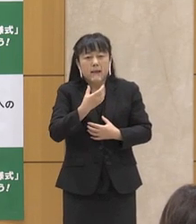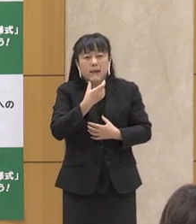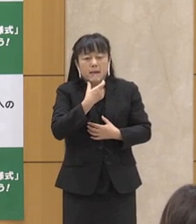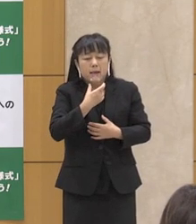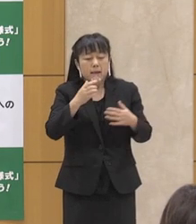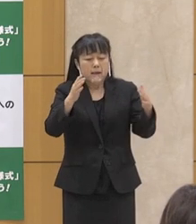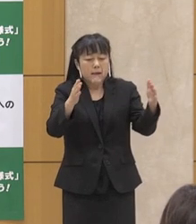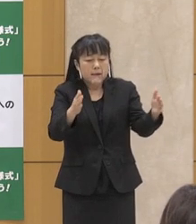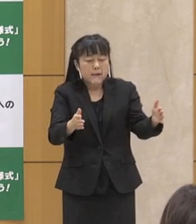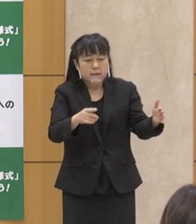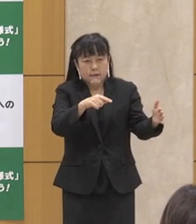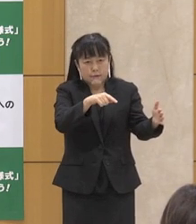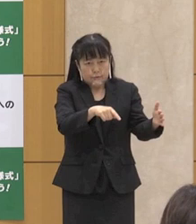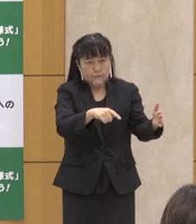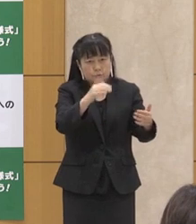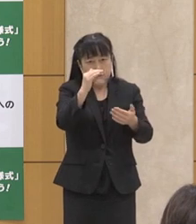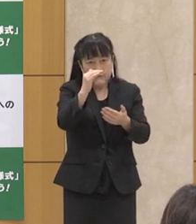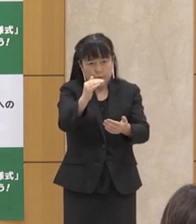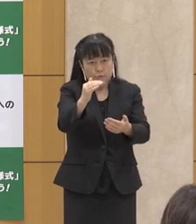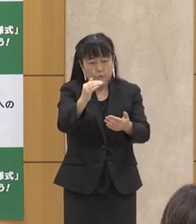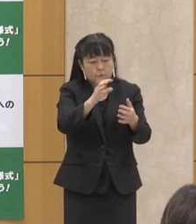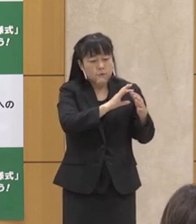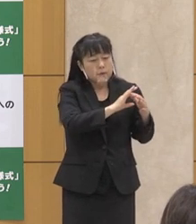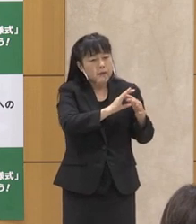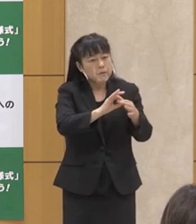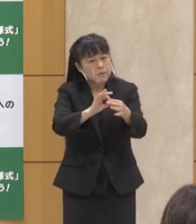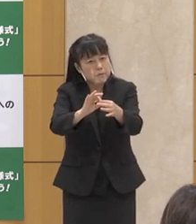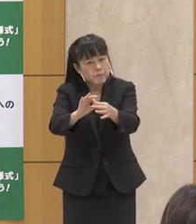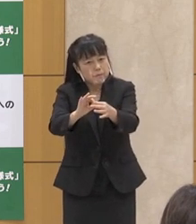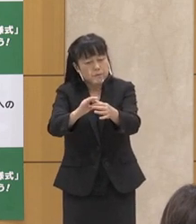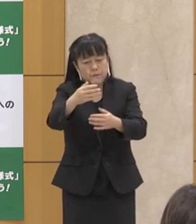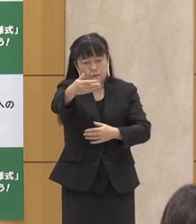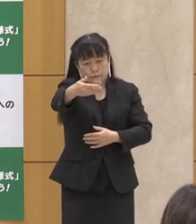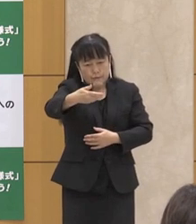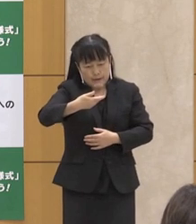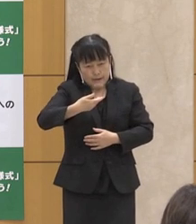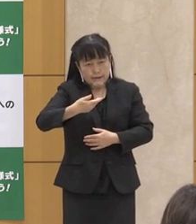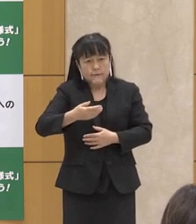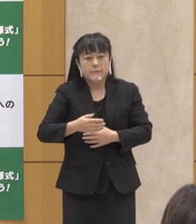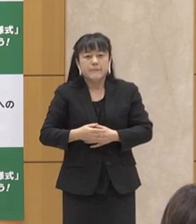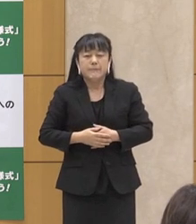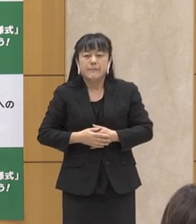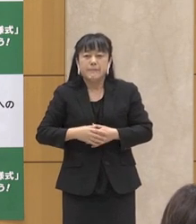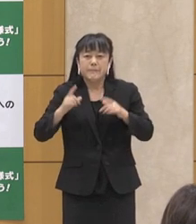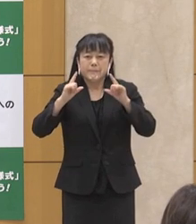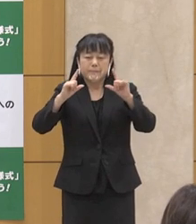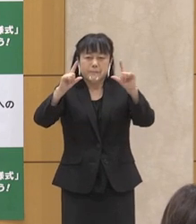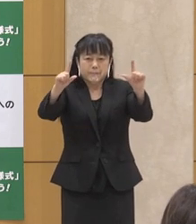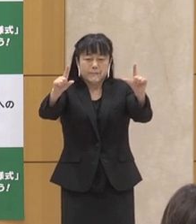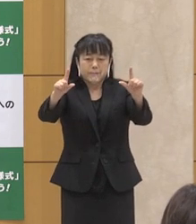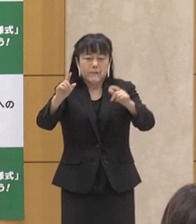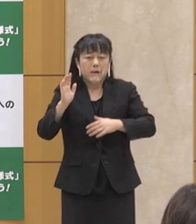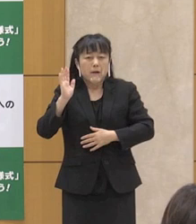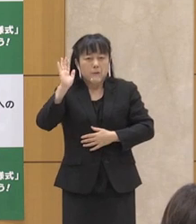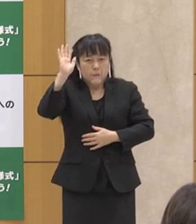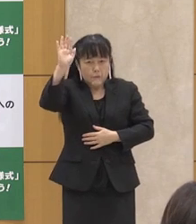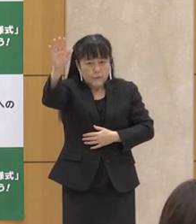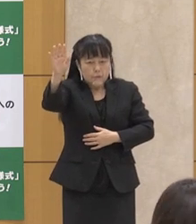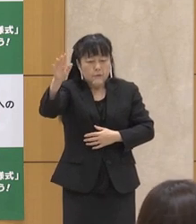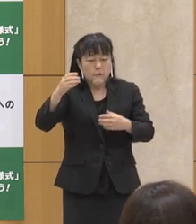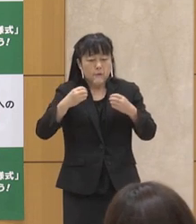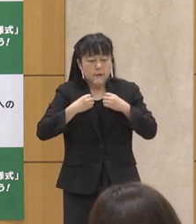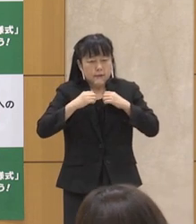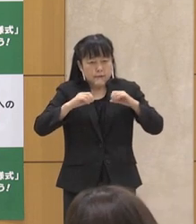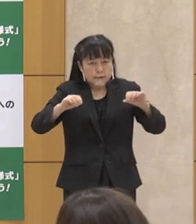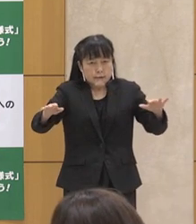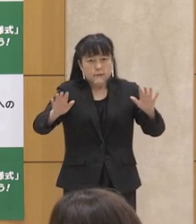性が可能性もあるということ。 まあ、それは今後さらに感染状況等ですね、ま